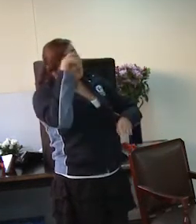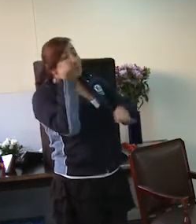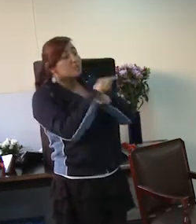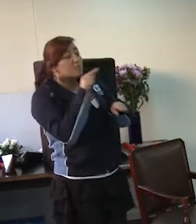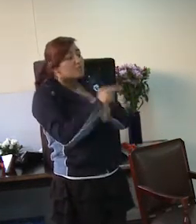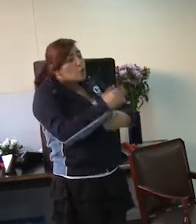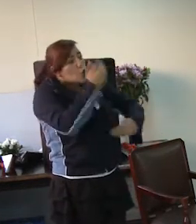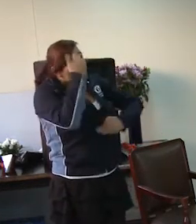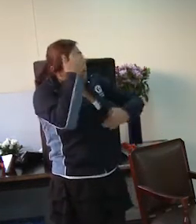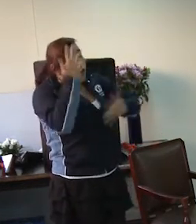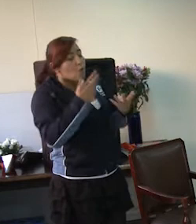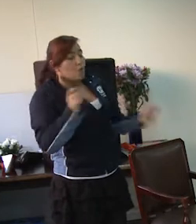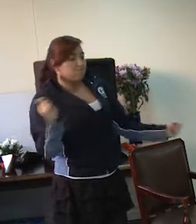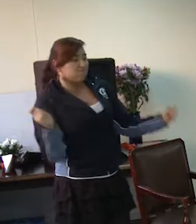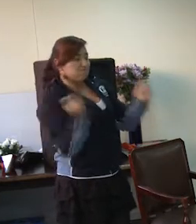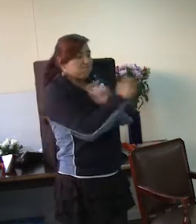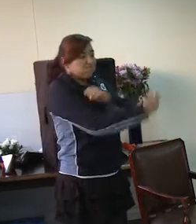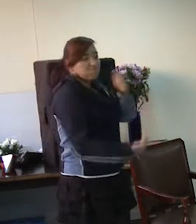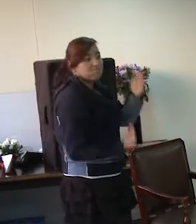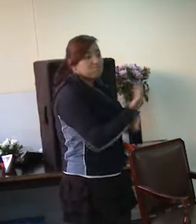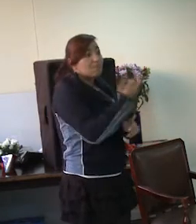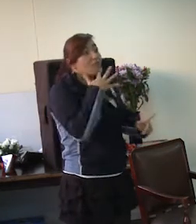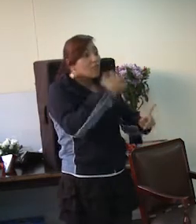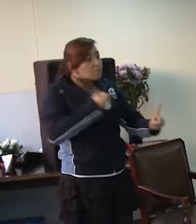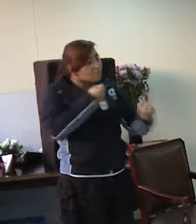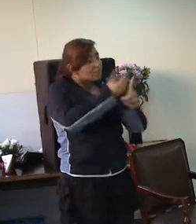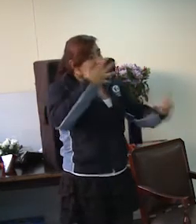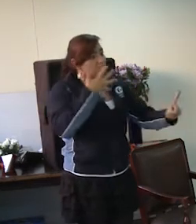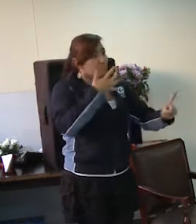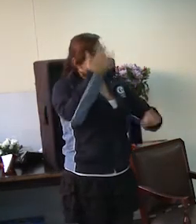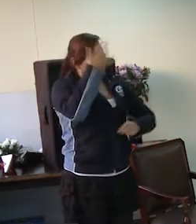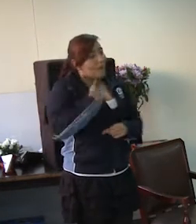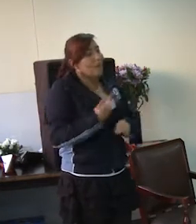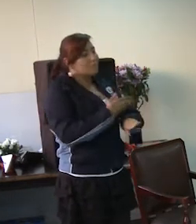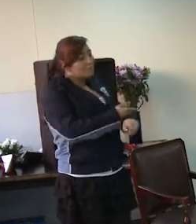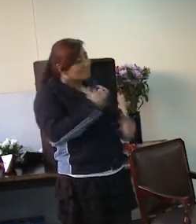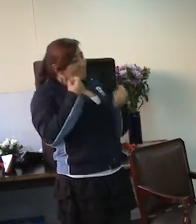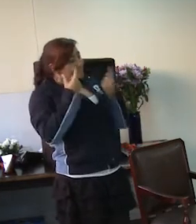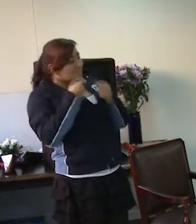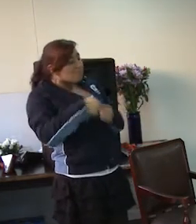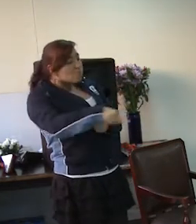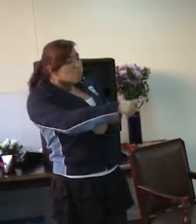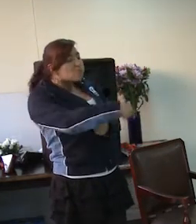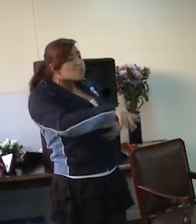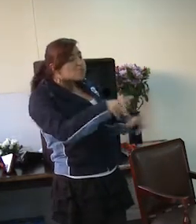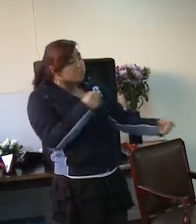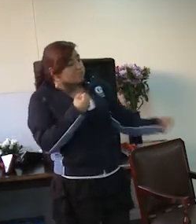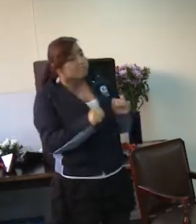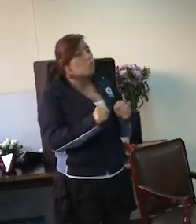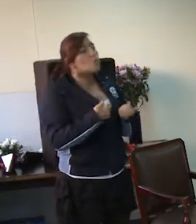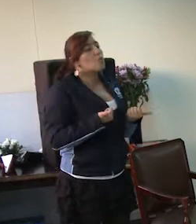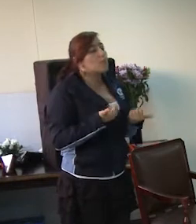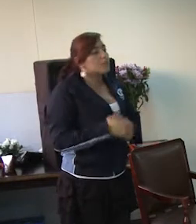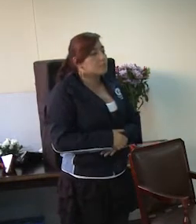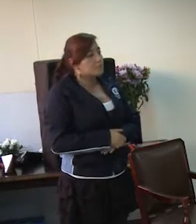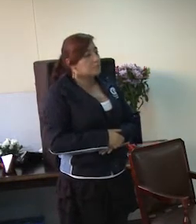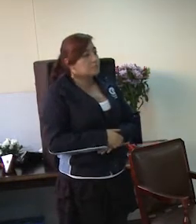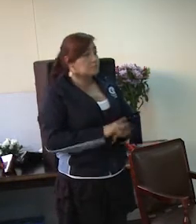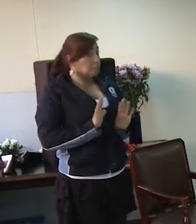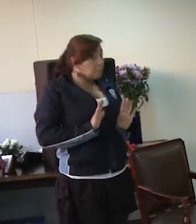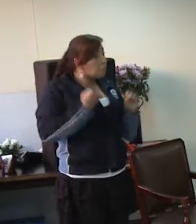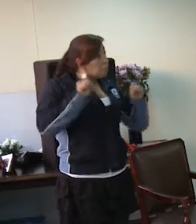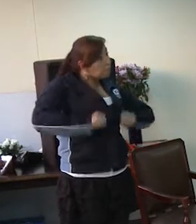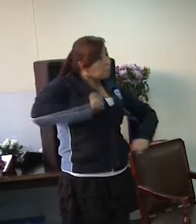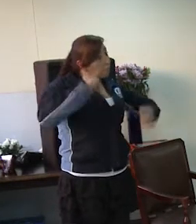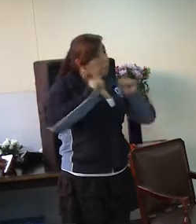en su capacidad de creación, que impacte, ya que comprende con claridad aquello contra lo que se revela. Podríamos